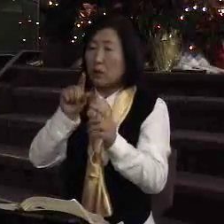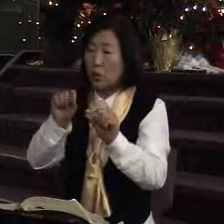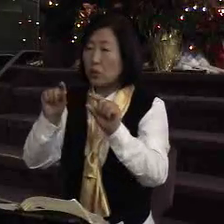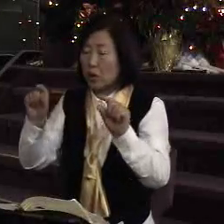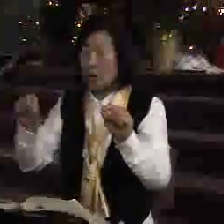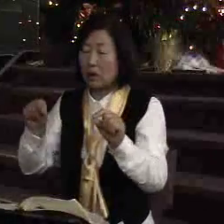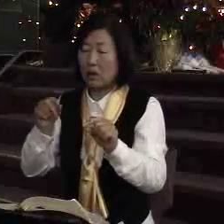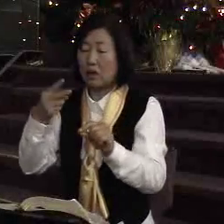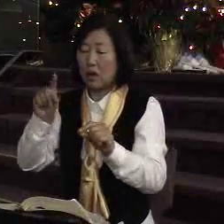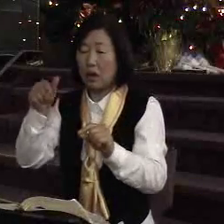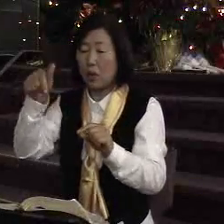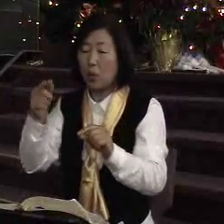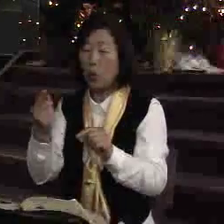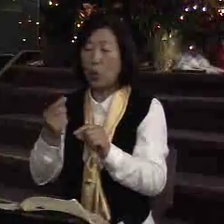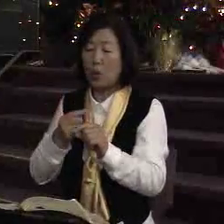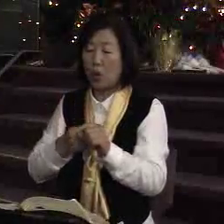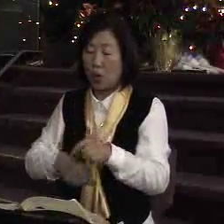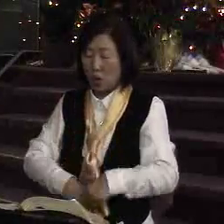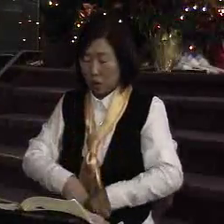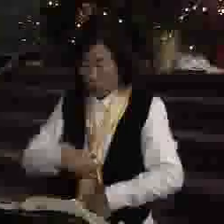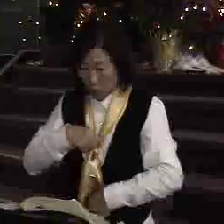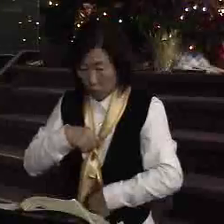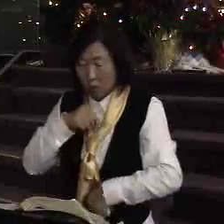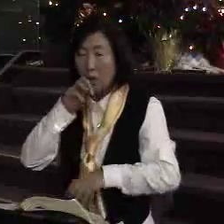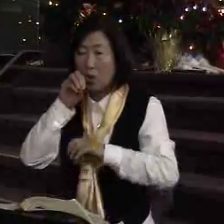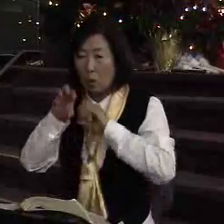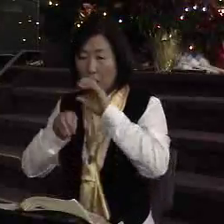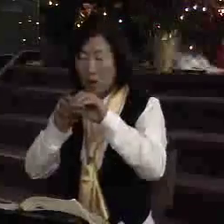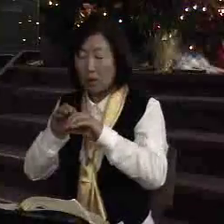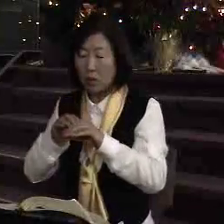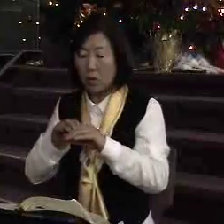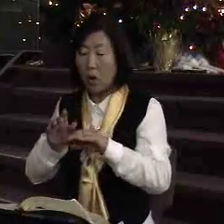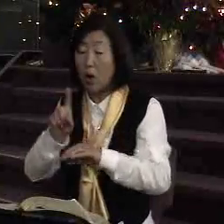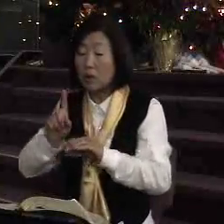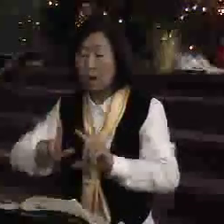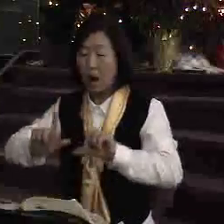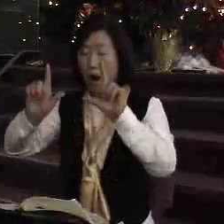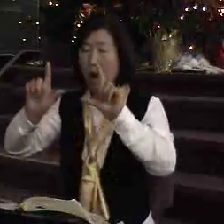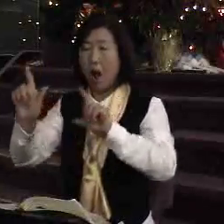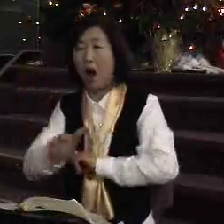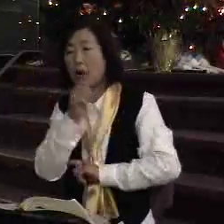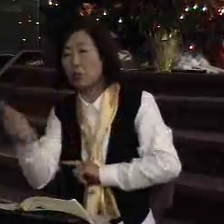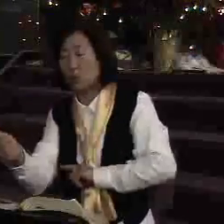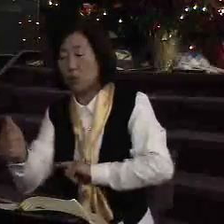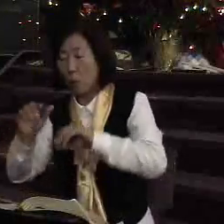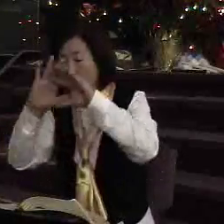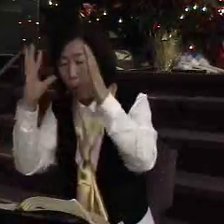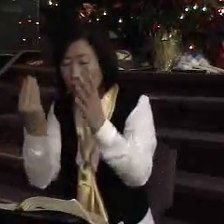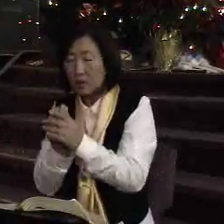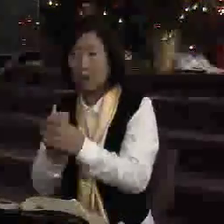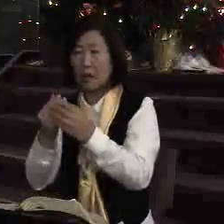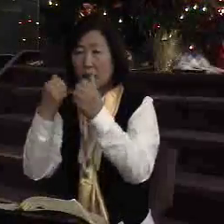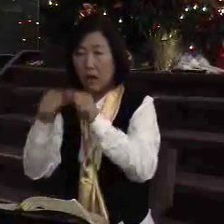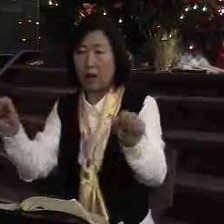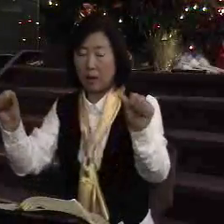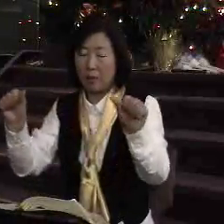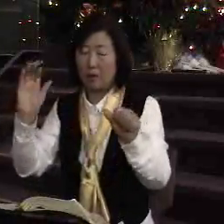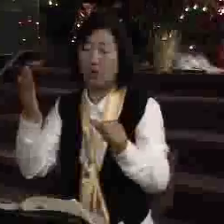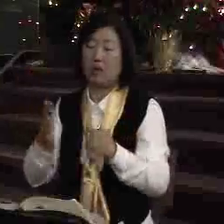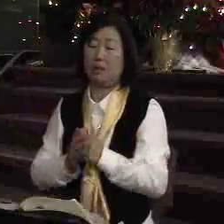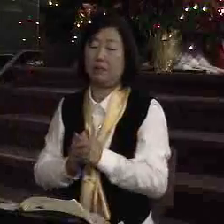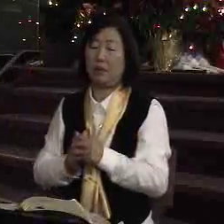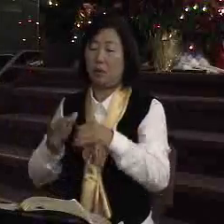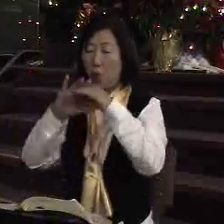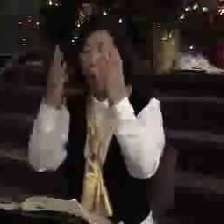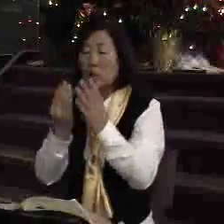요소였다고 그는 솔직히 고백을 합니다. 그런데 어느 날 하루 이 모든 것이 바뀌어버립니다. 이 모든